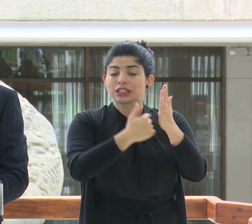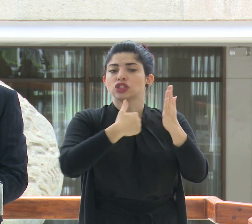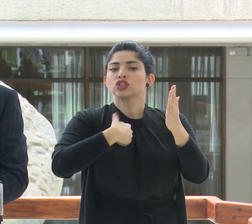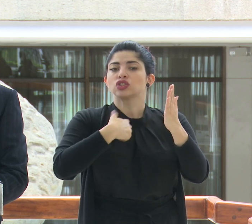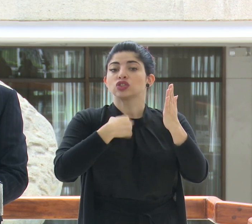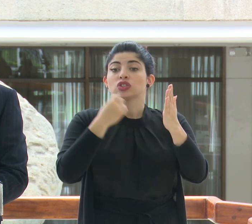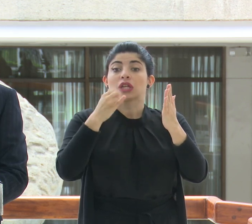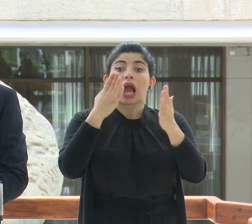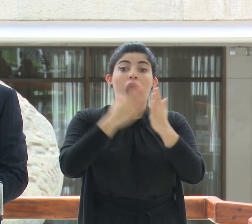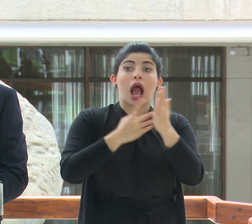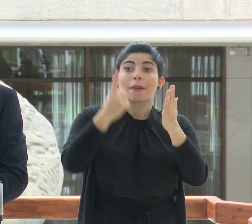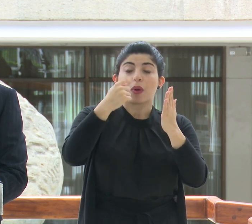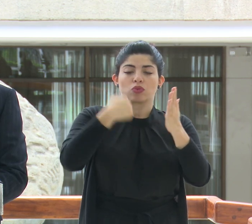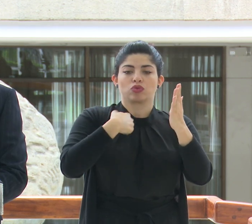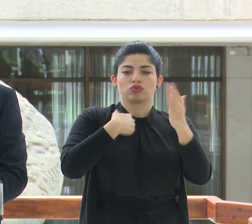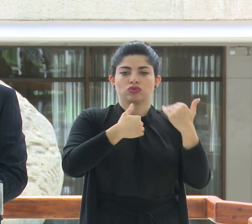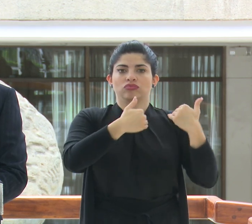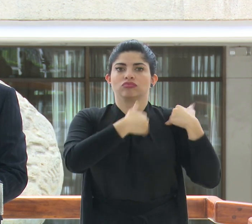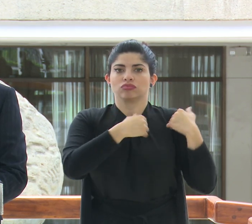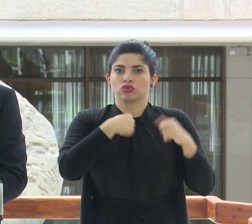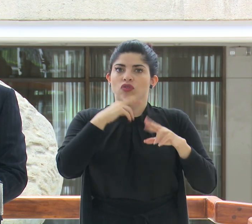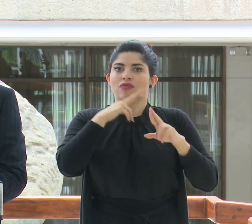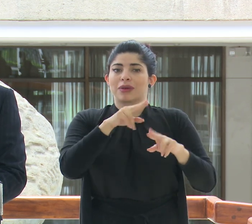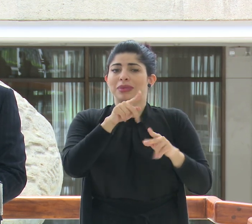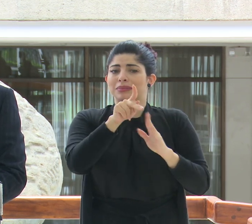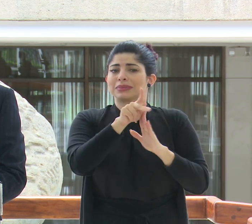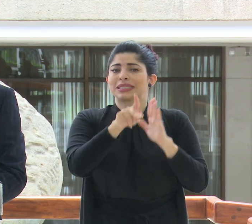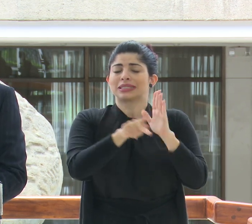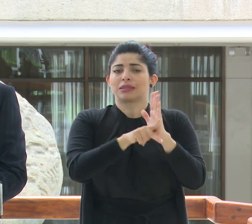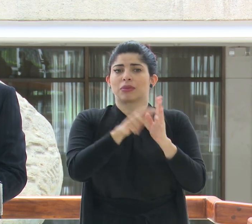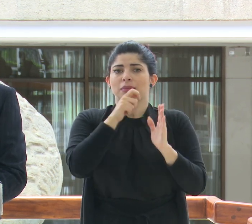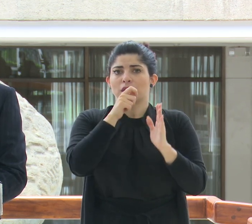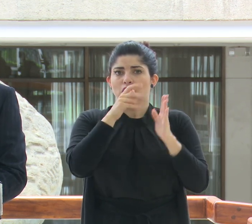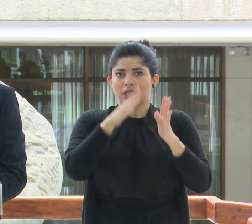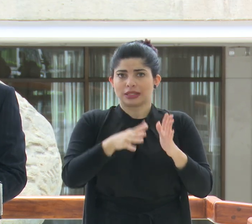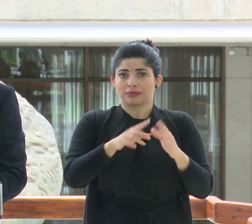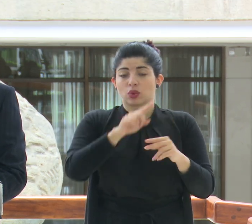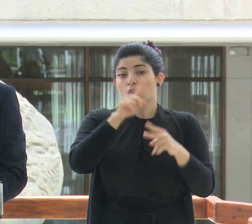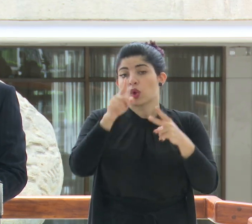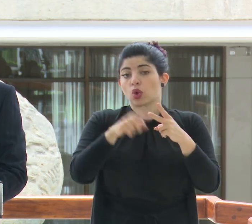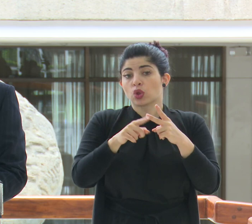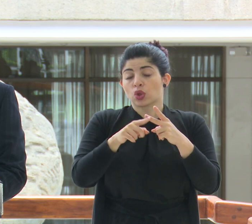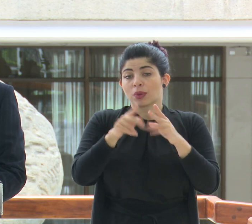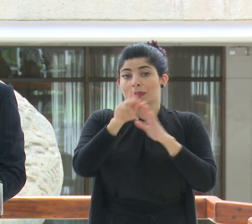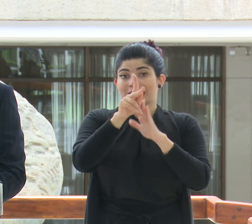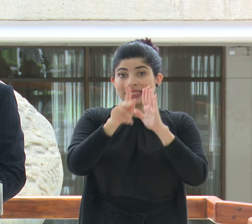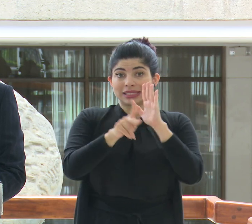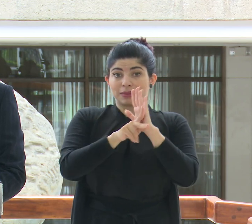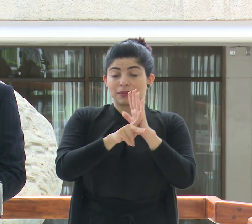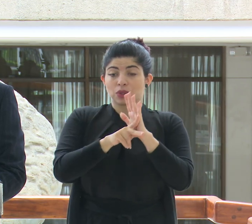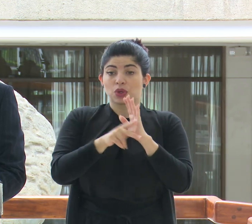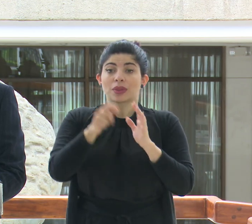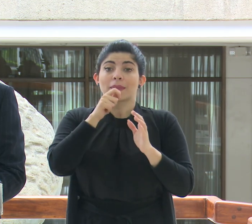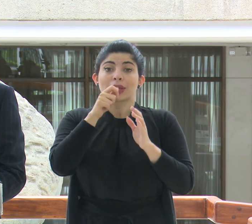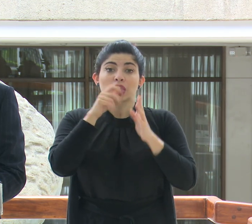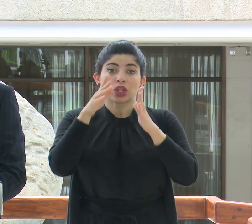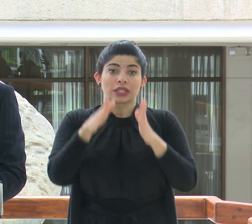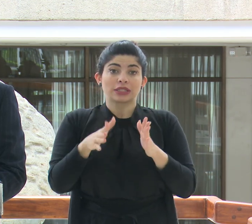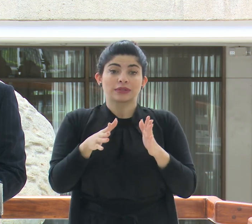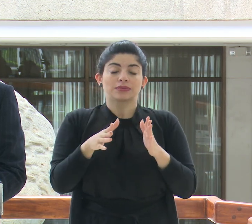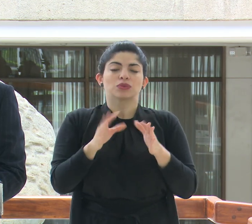respondo por ello. Es un primer elemento, es un principio periodístico. Otro principio periodístico tiene que ver